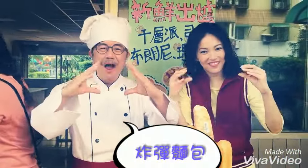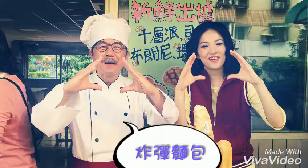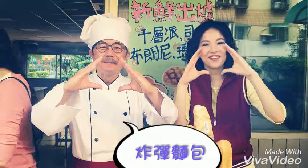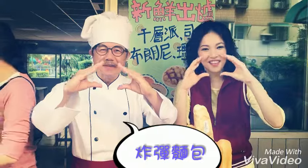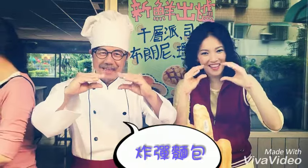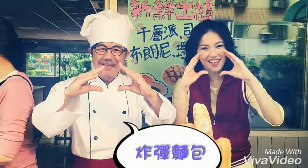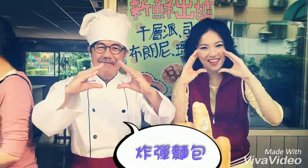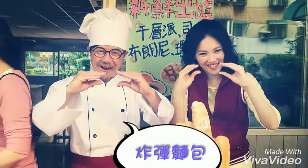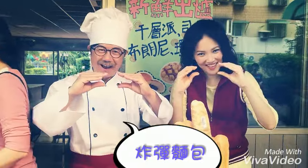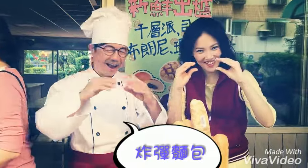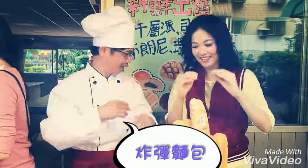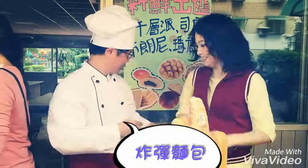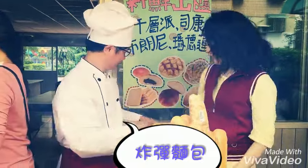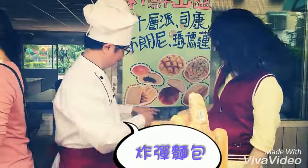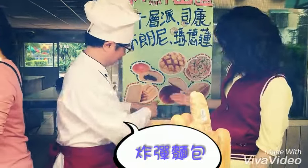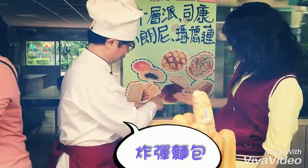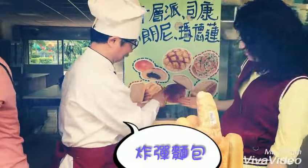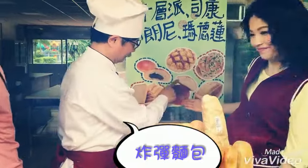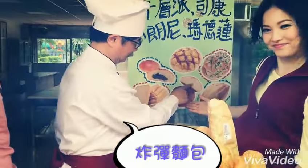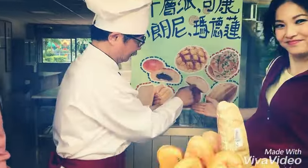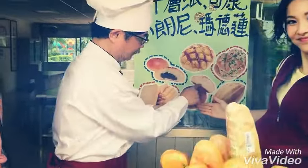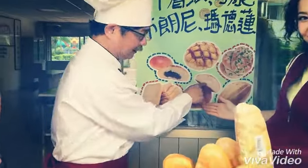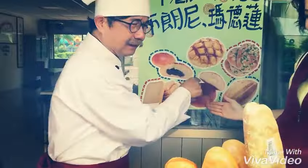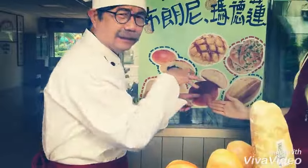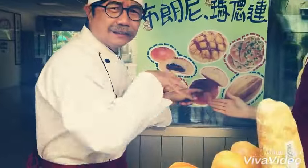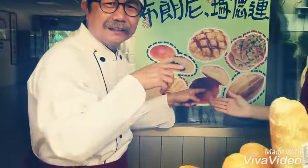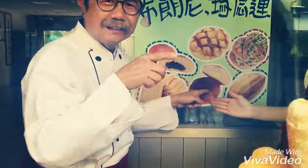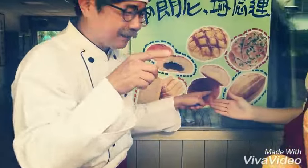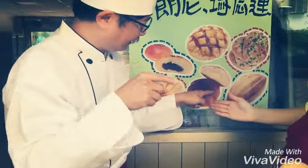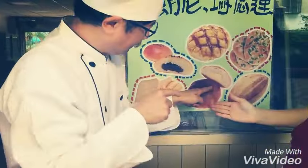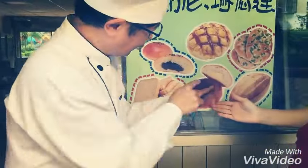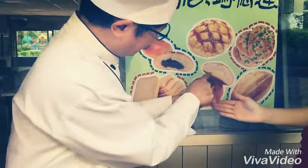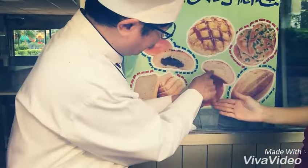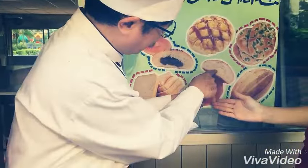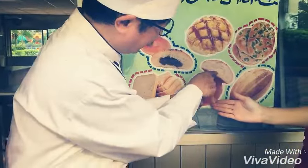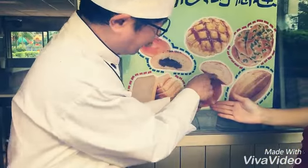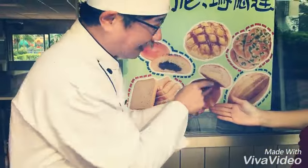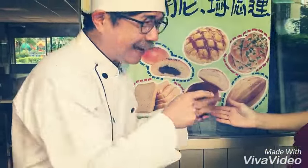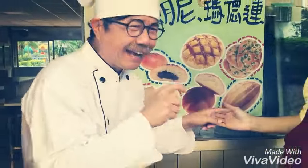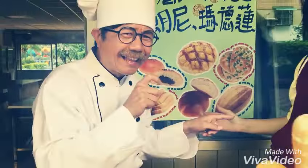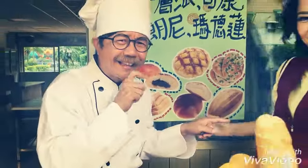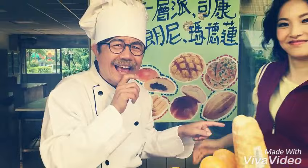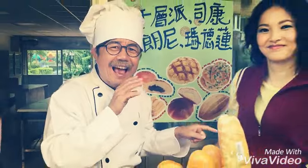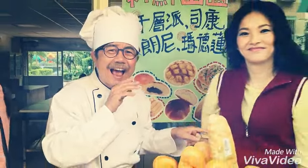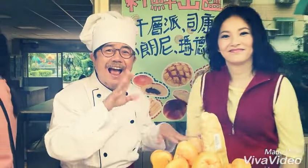包，炸弹面包。这个呢，里面是什么呢？